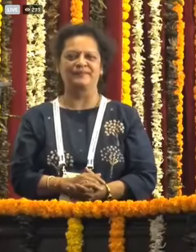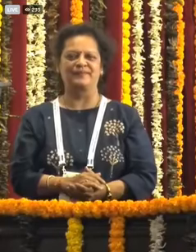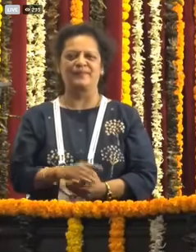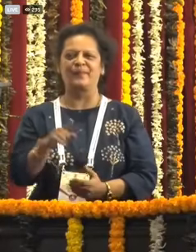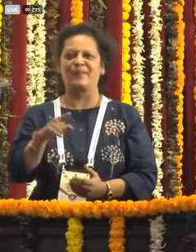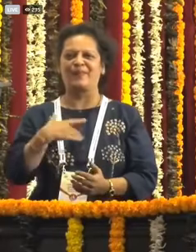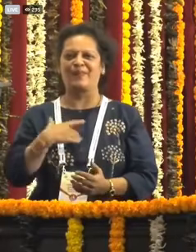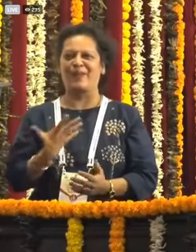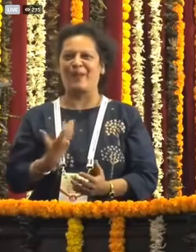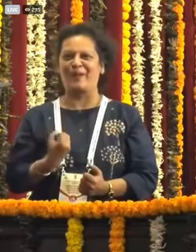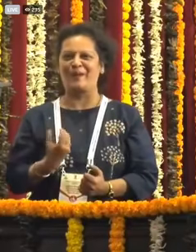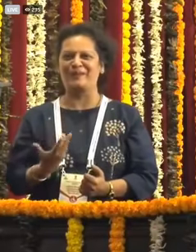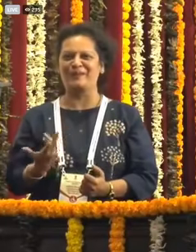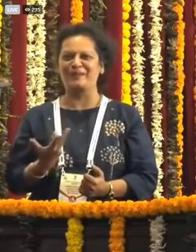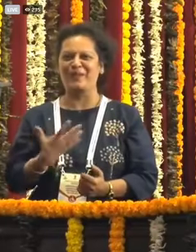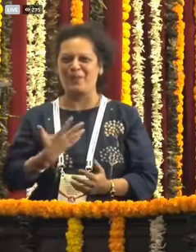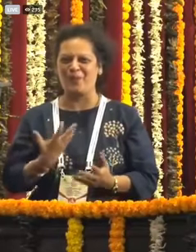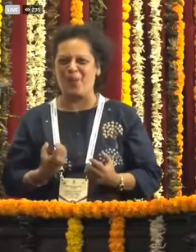ज्याची आपल्याला उत्सुकता आहे,